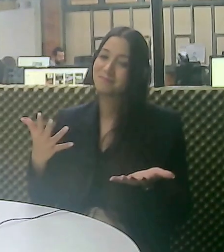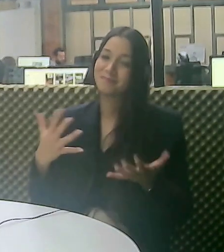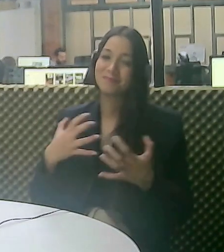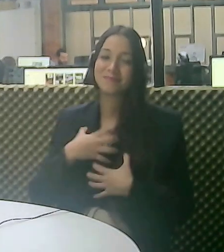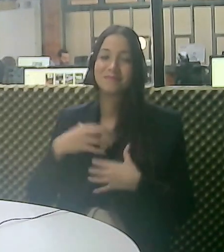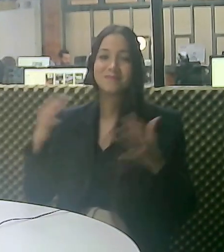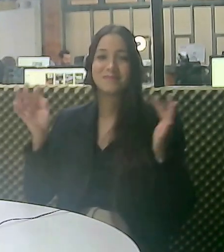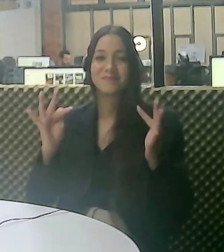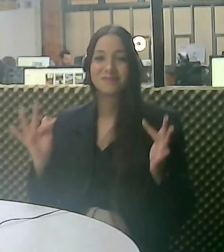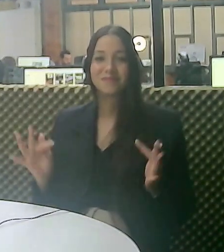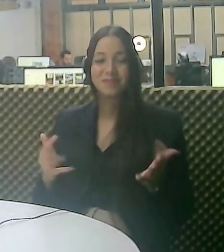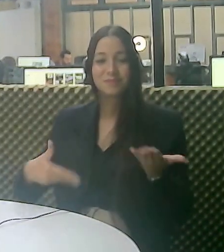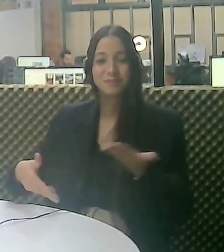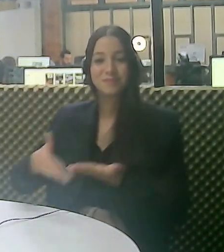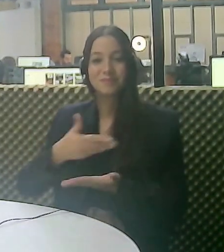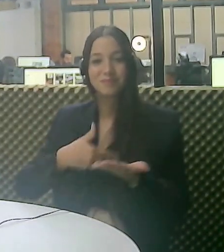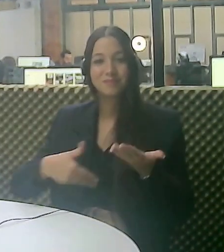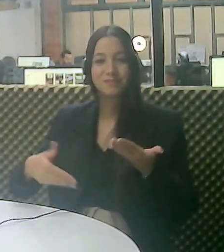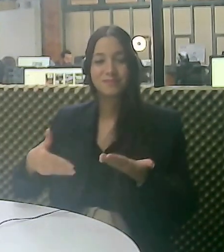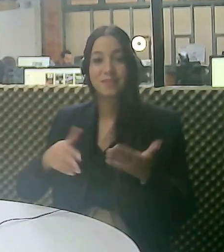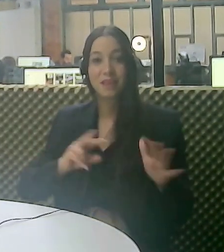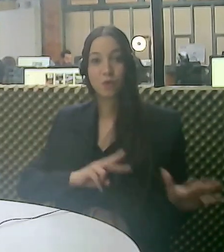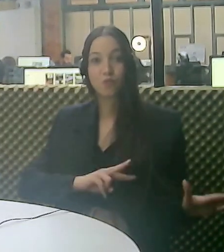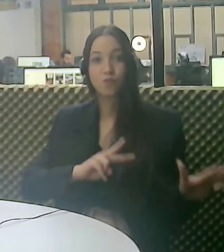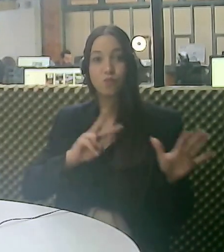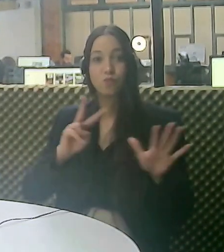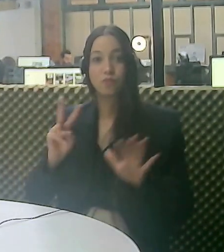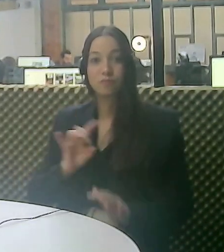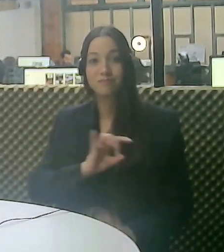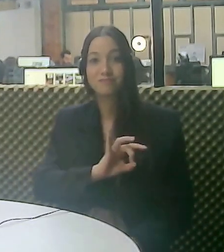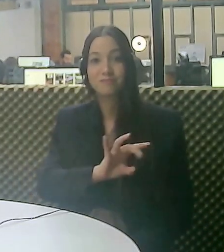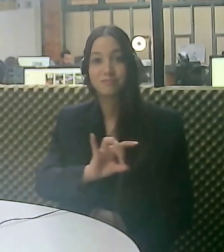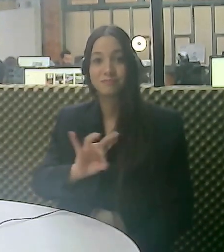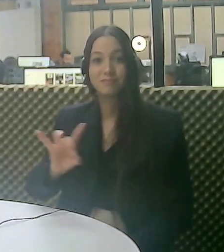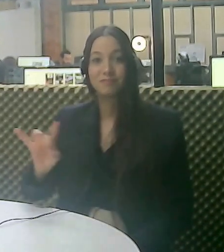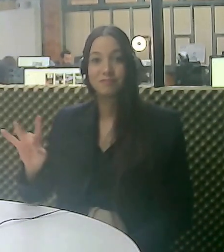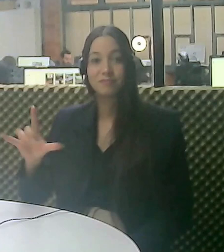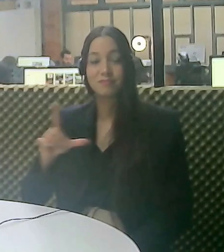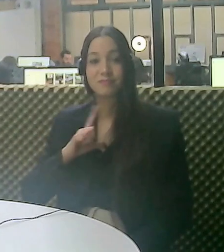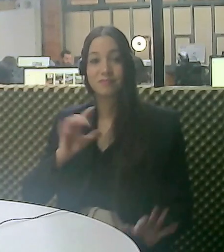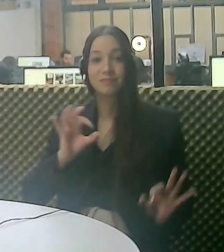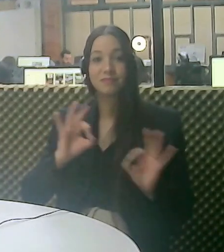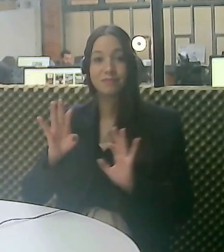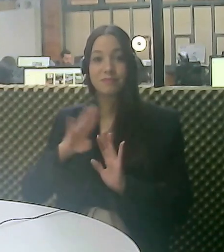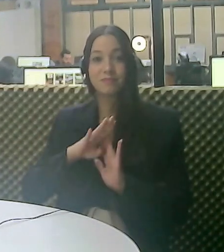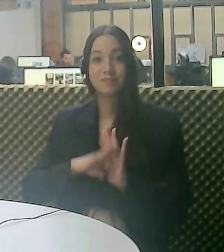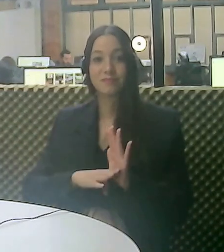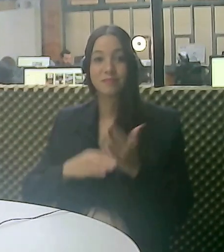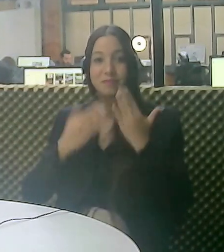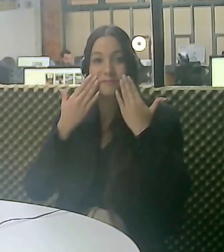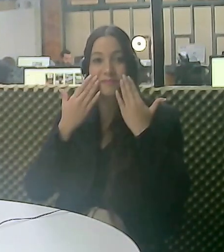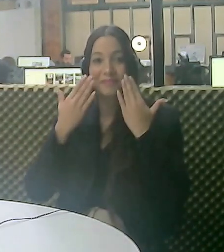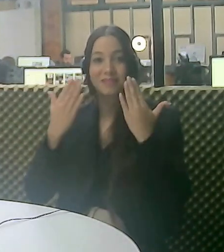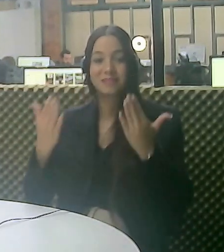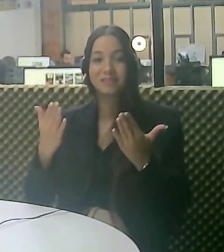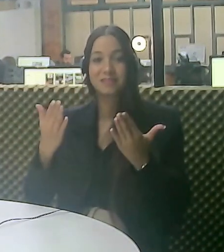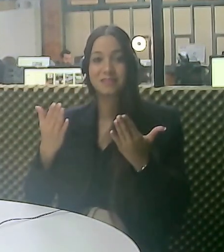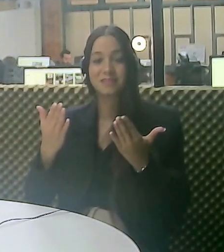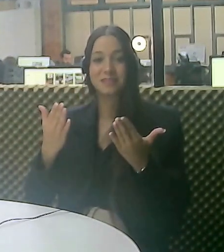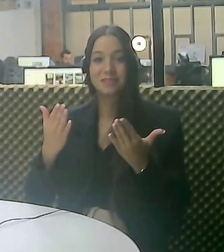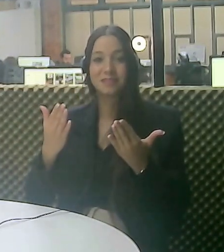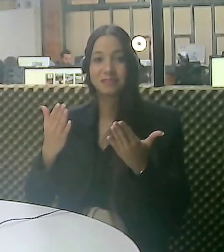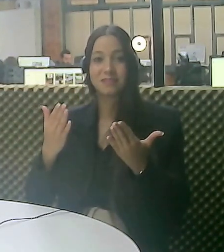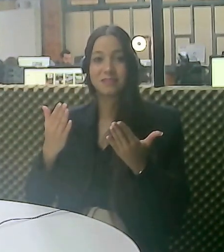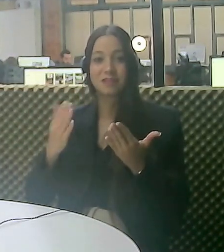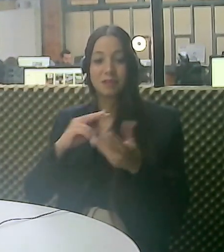alegria contagiante de sempre. Durante toda a semana, cada CEAS promoveu sua programação com apresentações, distribuição